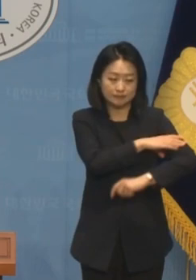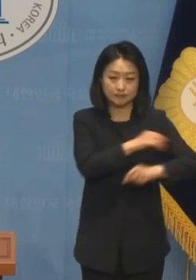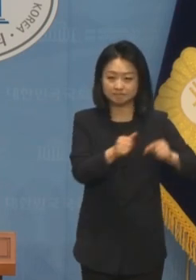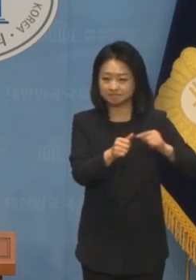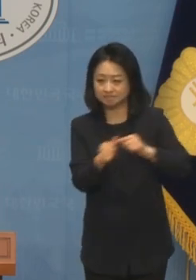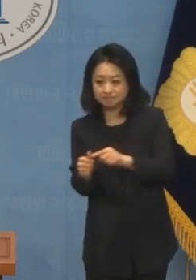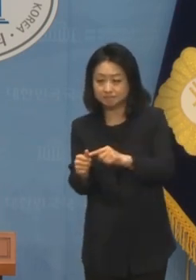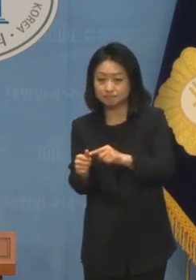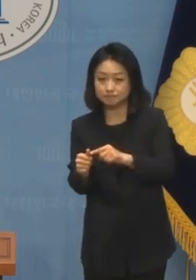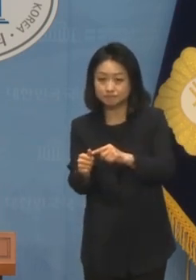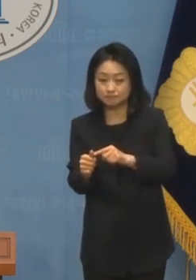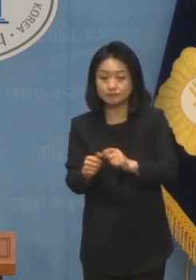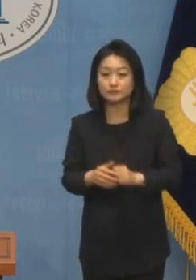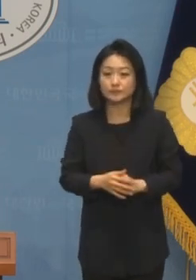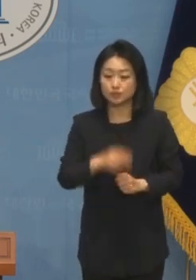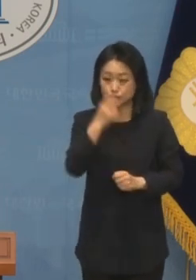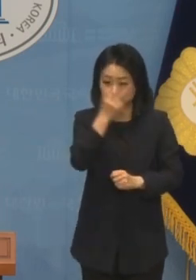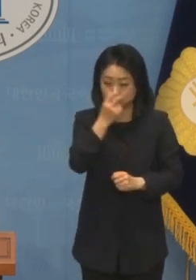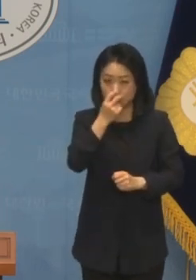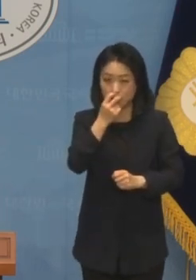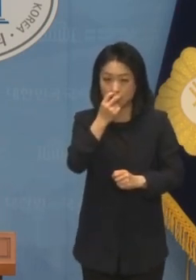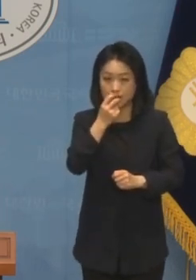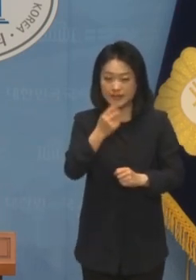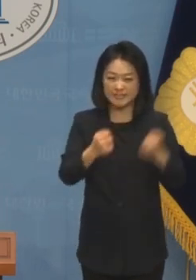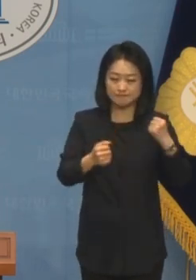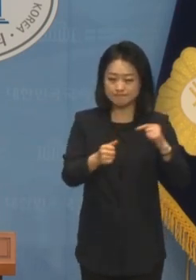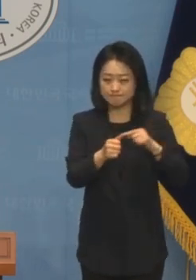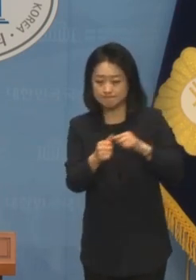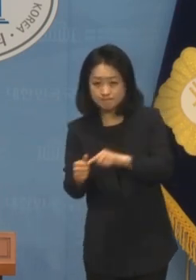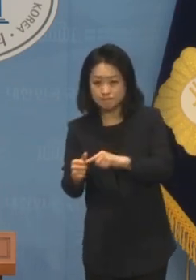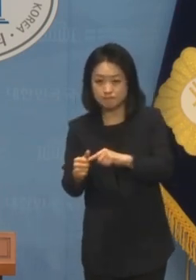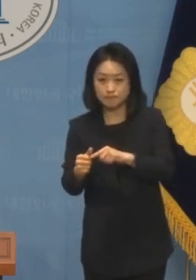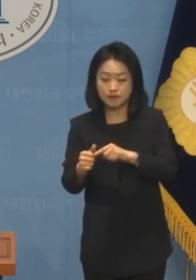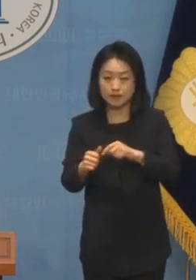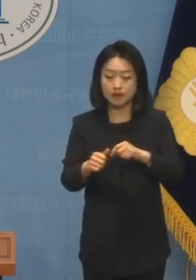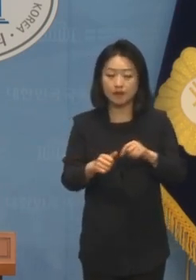위한 진상조사마저 막으려 드는 정부